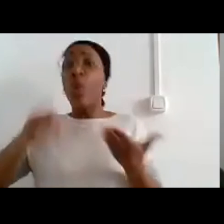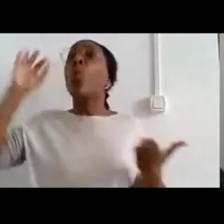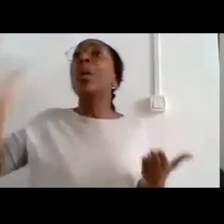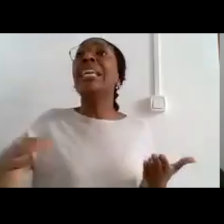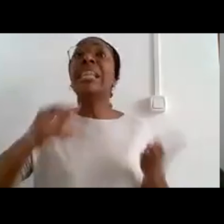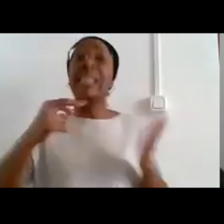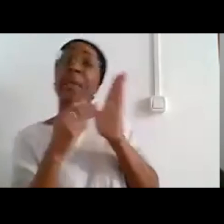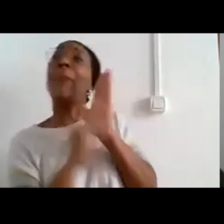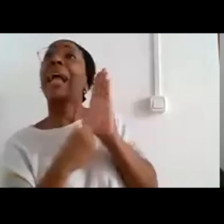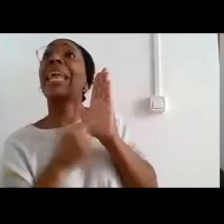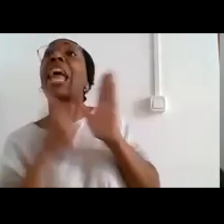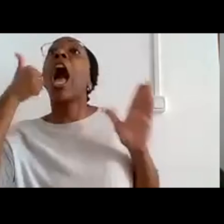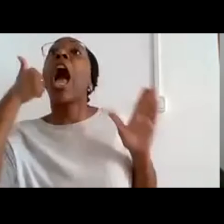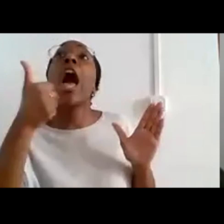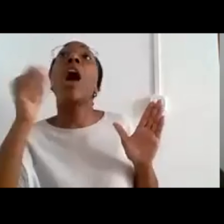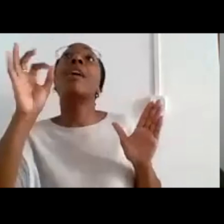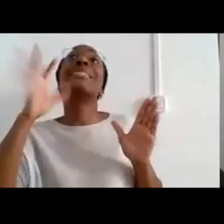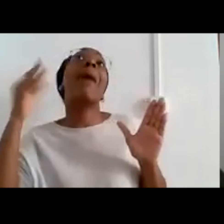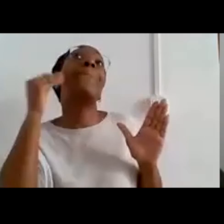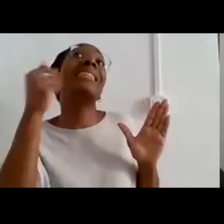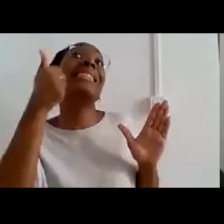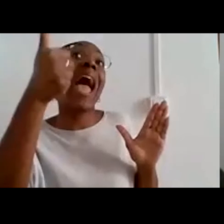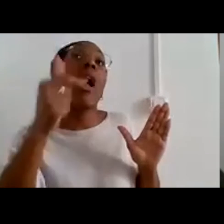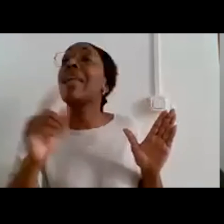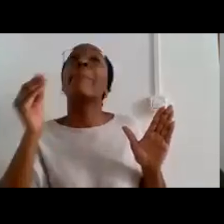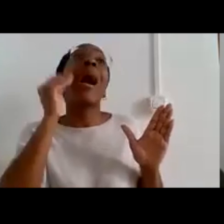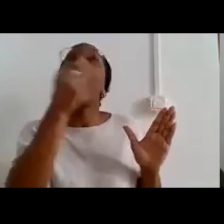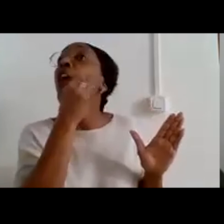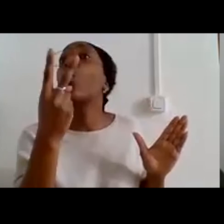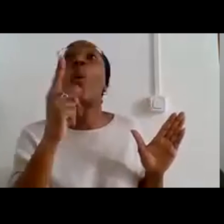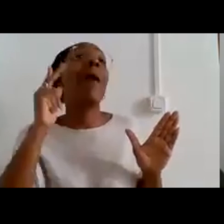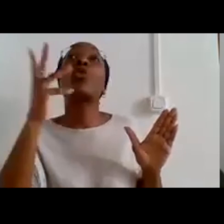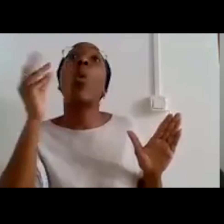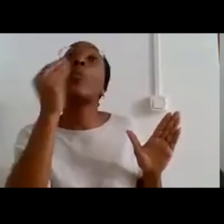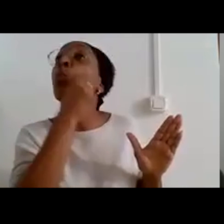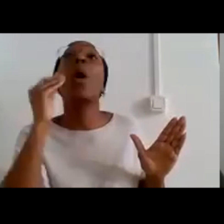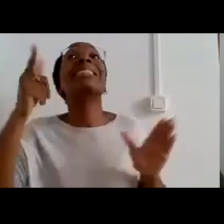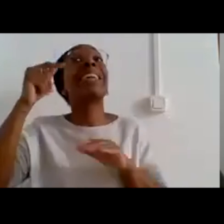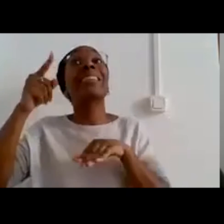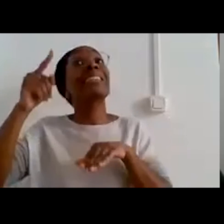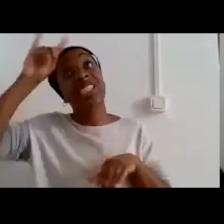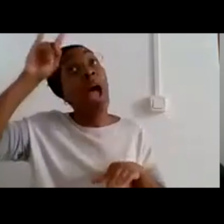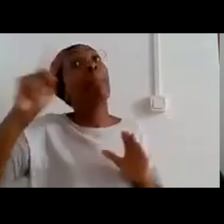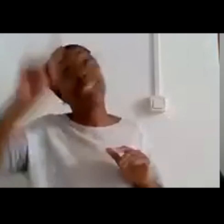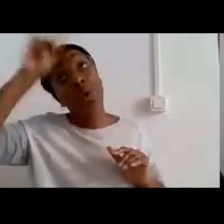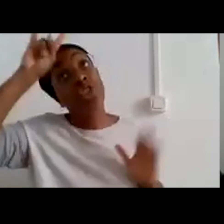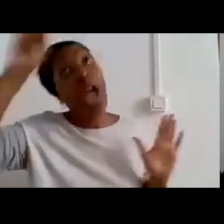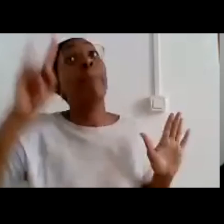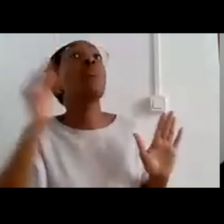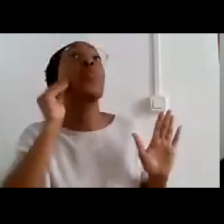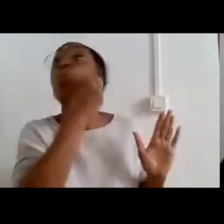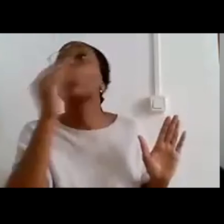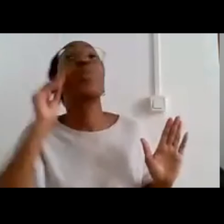baiser, donc c'est un seul, il y en a pas 2, il y en a pas 3, tout ça c'est diabolique et patati patata». Voilà, on commence à se